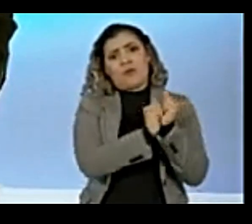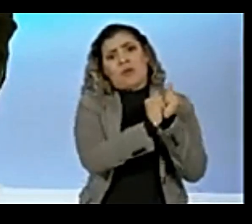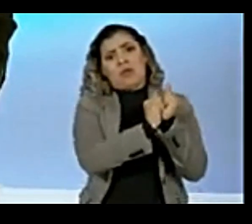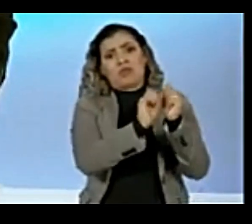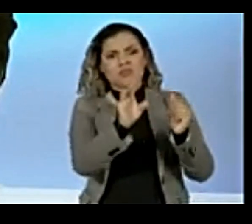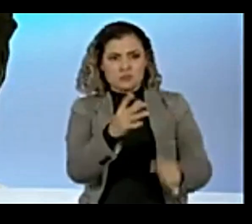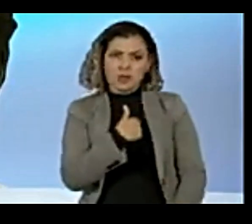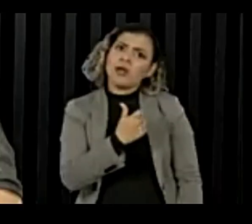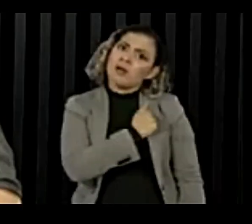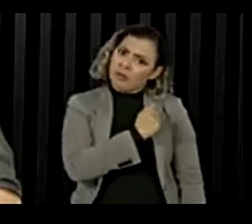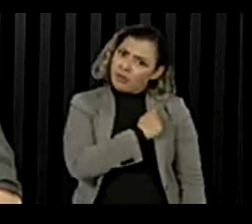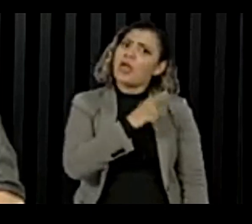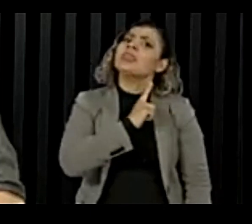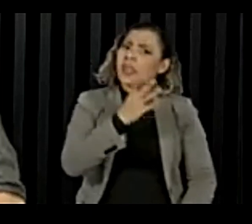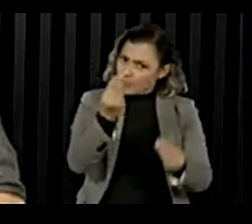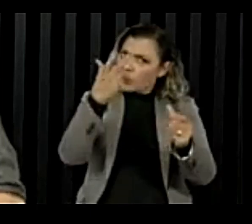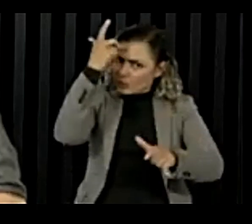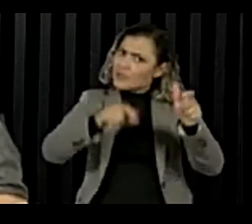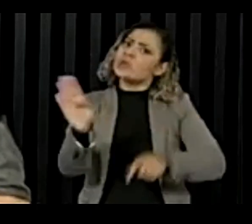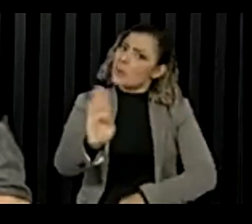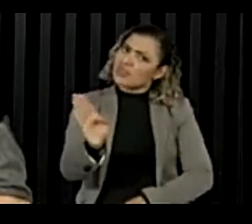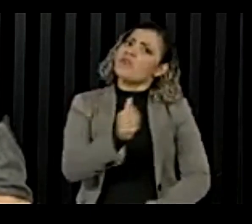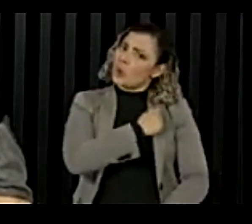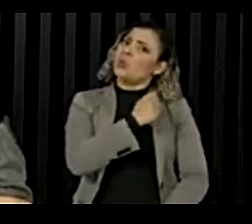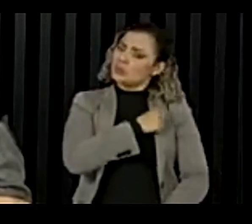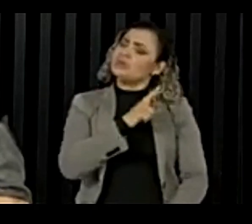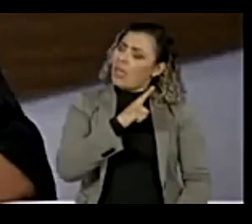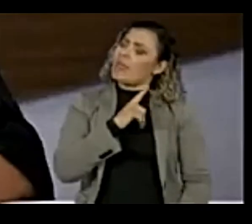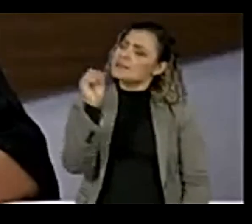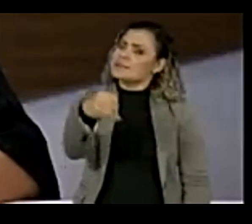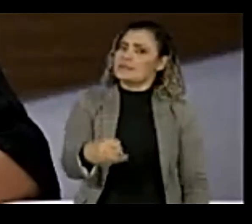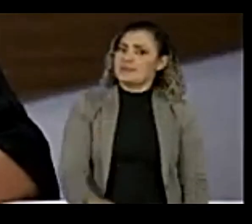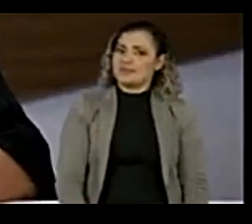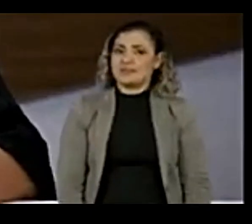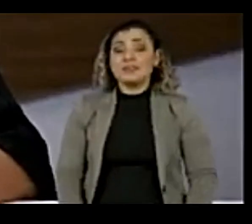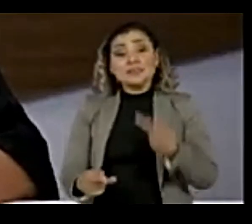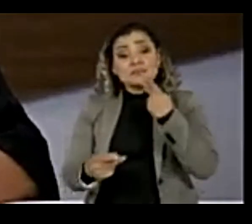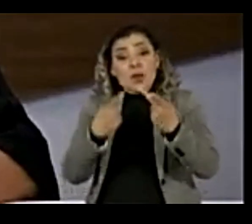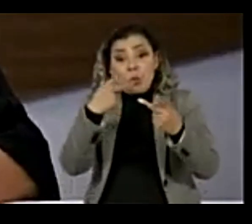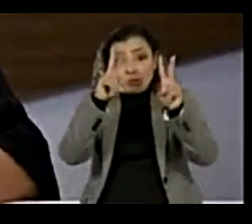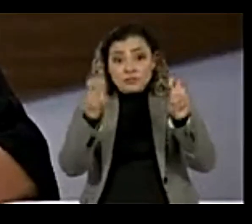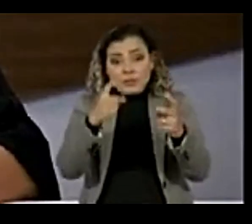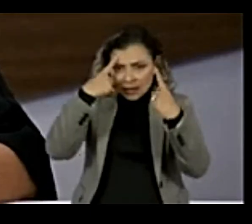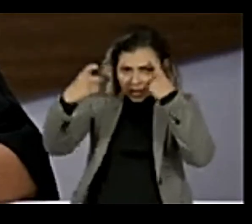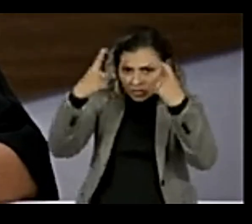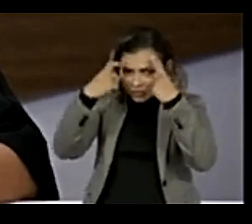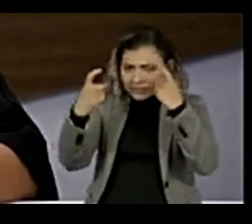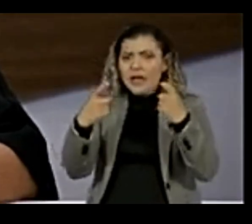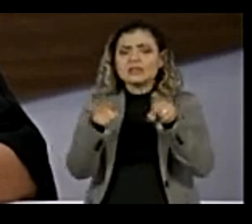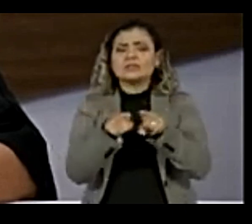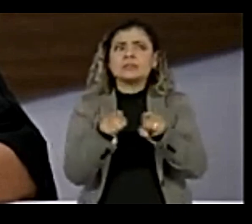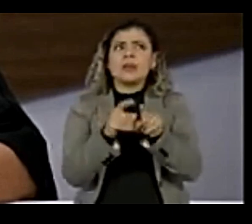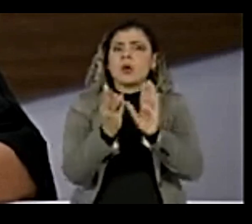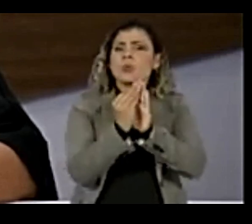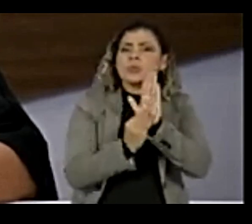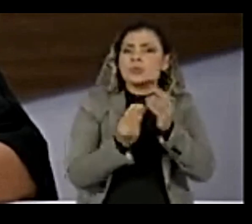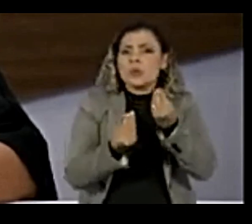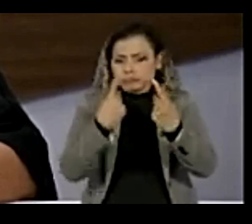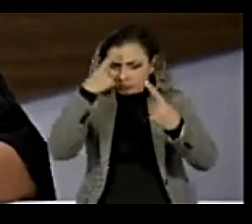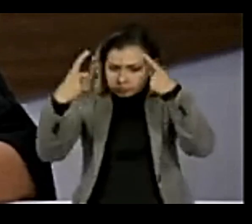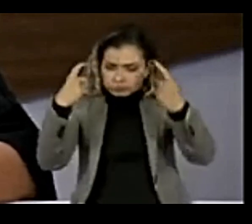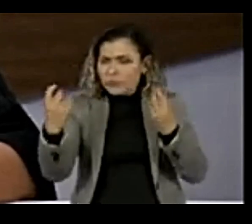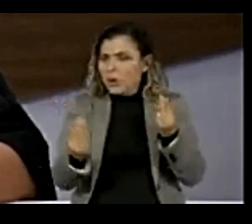não fala isso, tem muito botafoguense grande. Vai lá, Tica. Você falou em criatividade, em produção de conteúdo, e a gente não falou aqui ainda